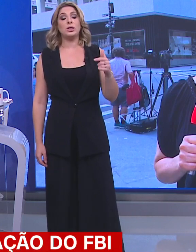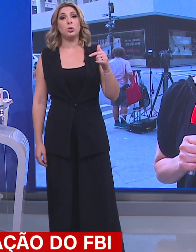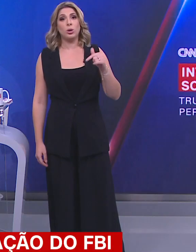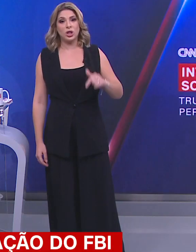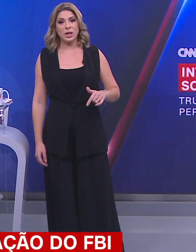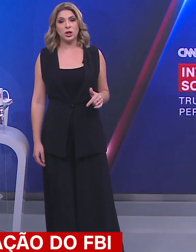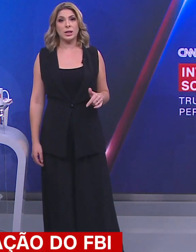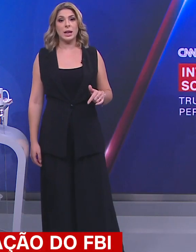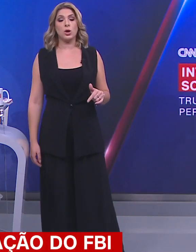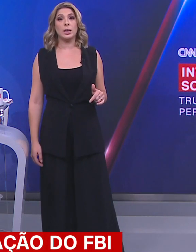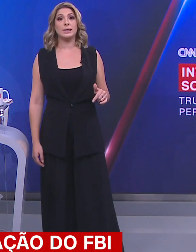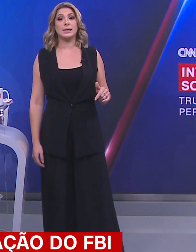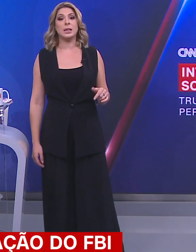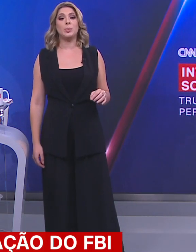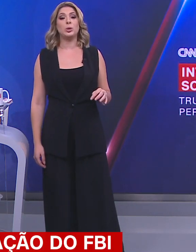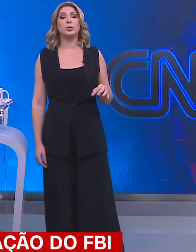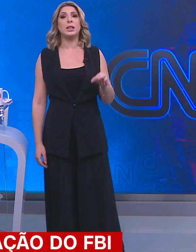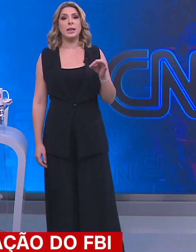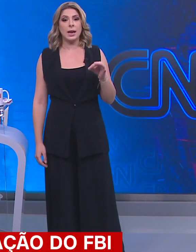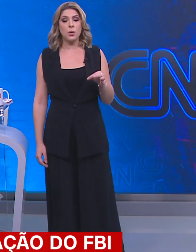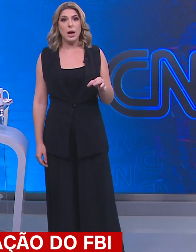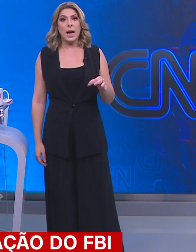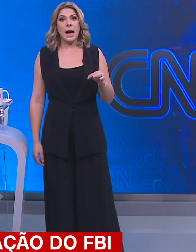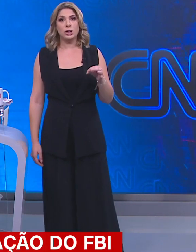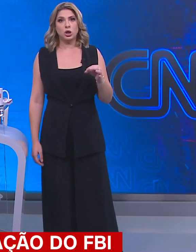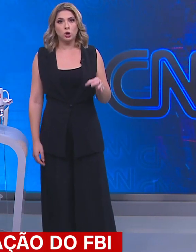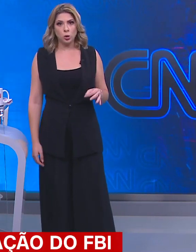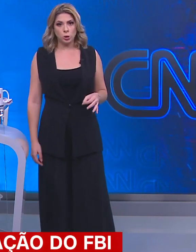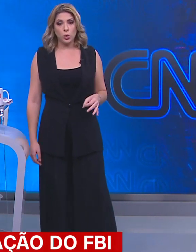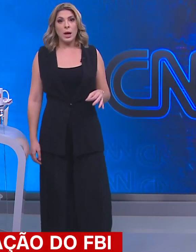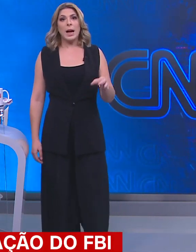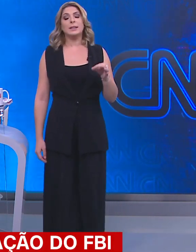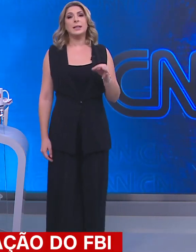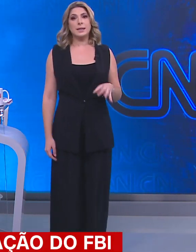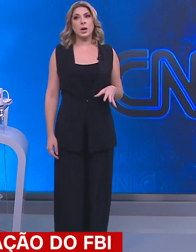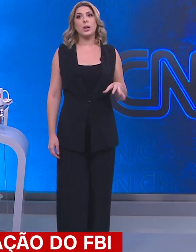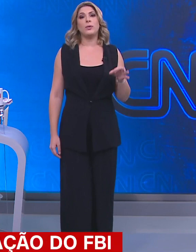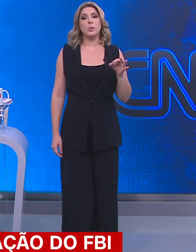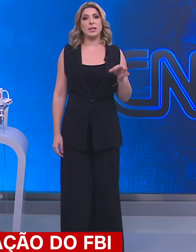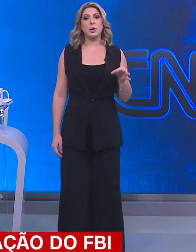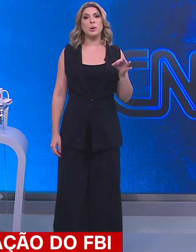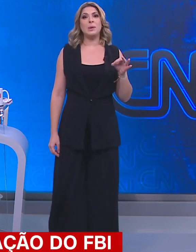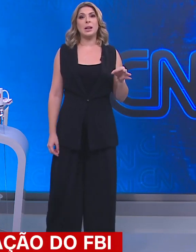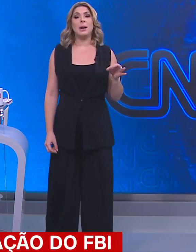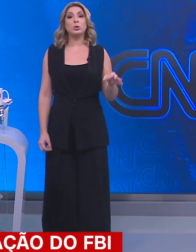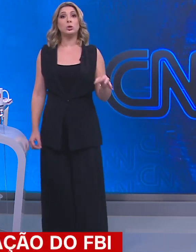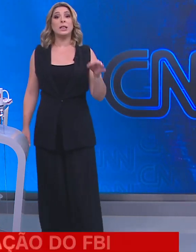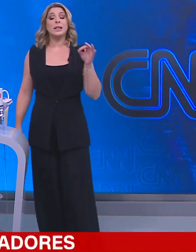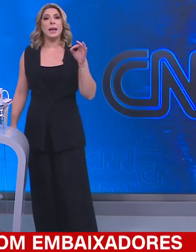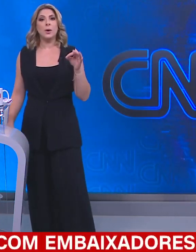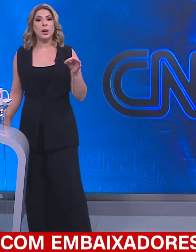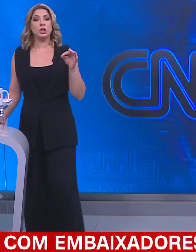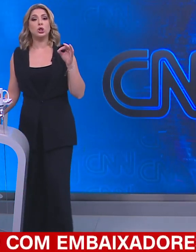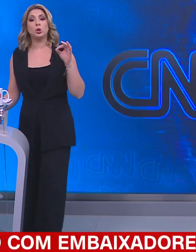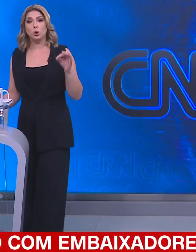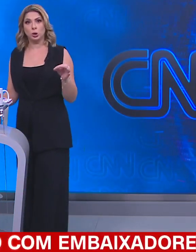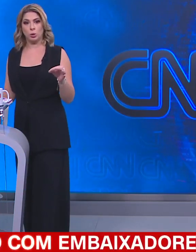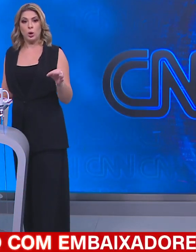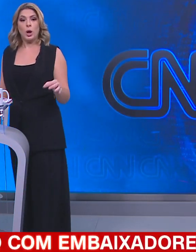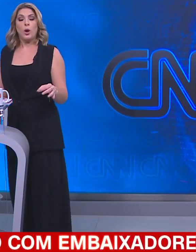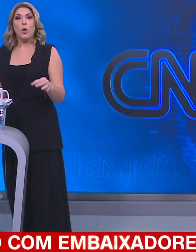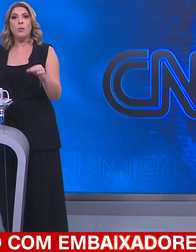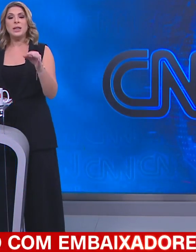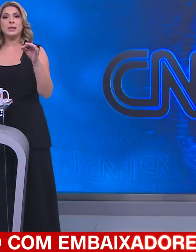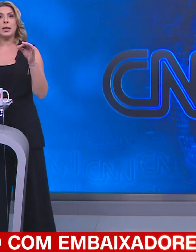e chega Notícia urgente aqui agora trazida pelo Daniel adjuto atenção a informação em primeira mão do Daniel